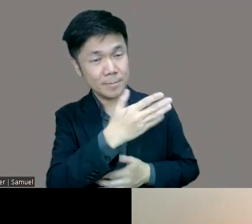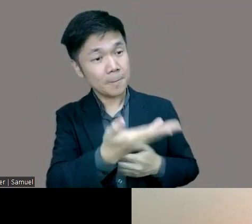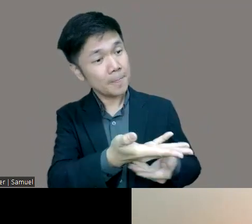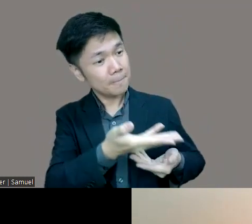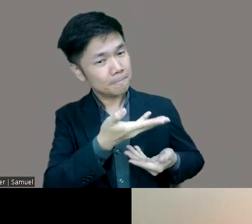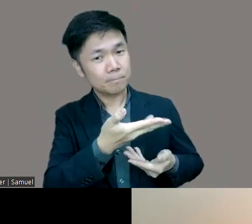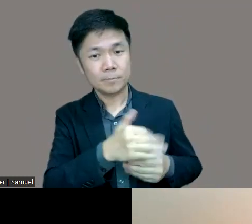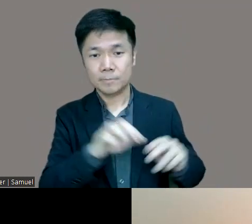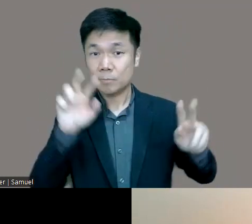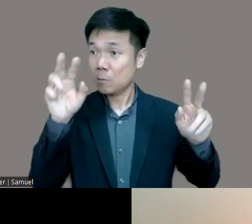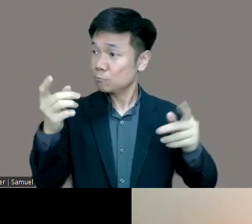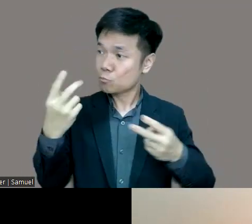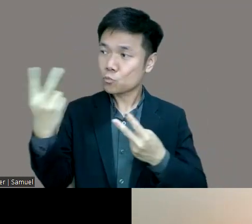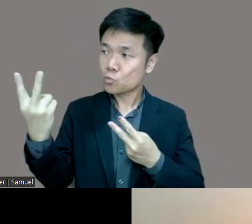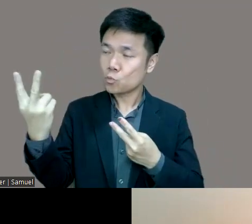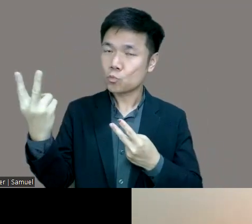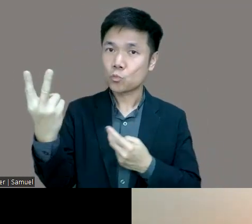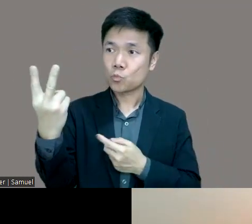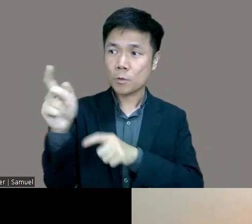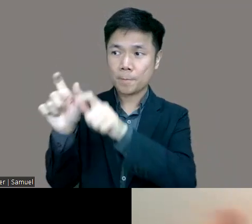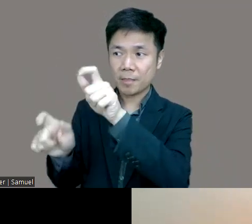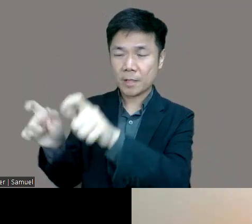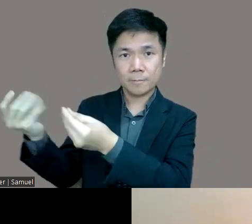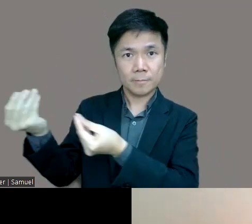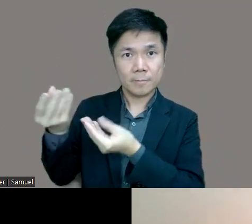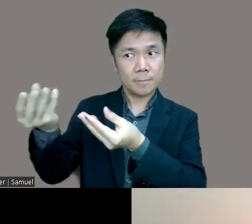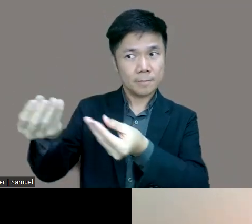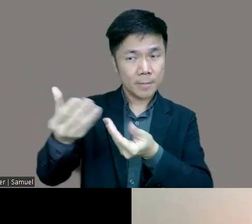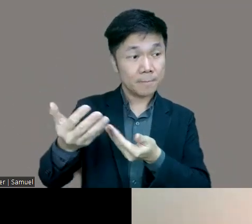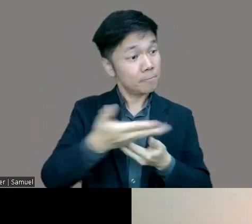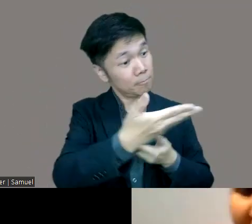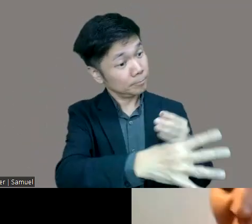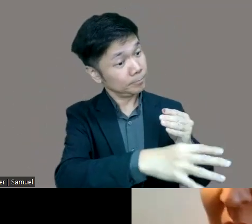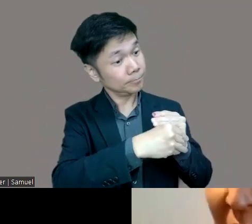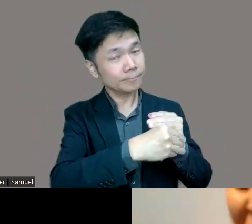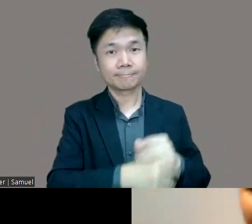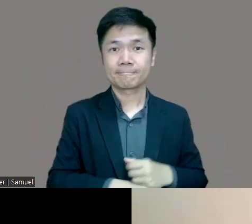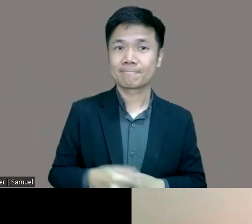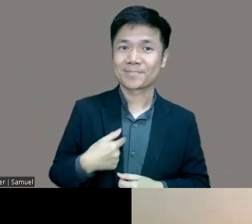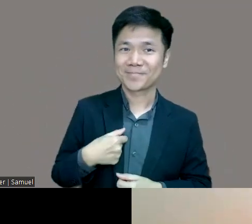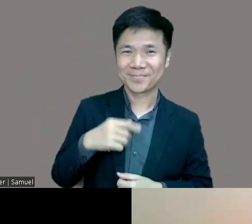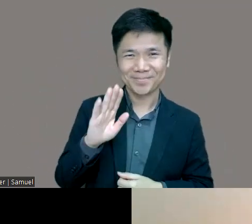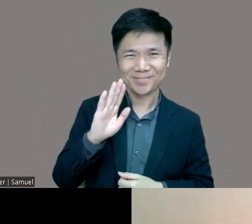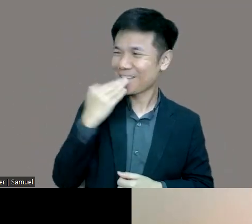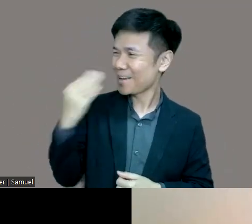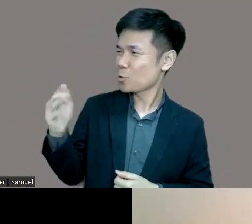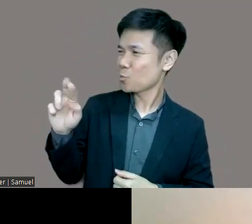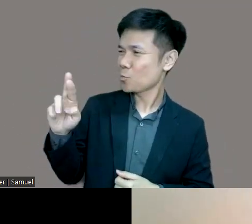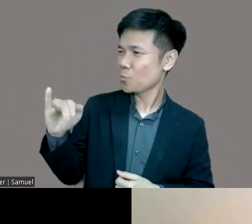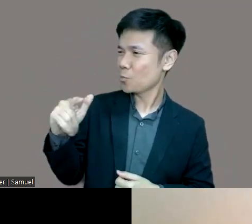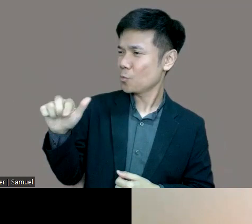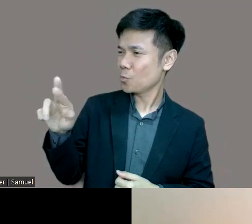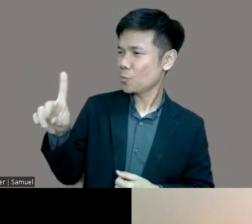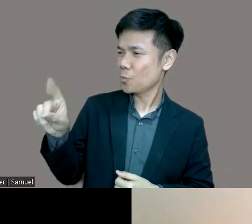avec nous, nous avons commencé la discussion avec deux questions. Merci beaucoup, Ricardo,